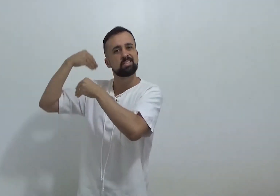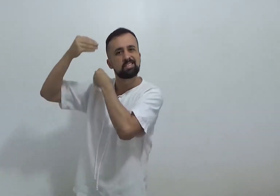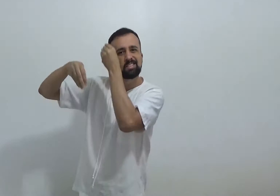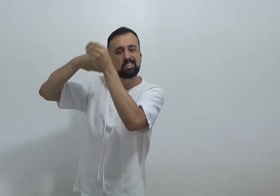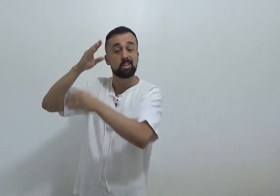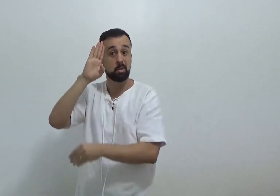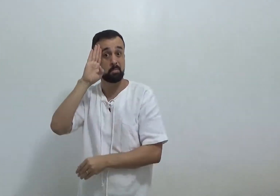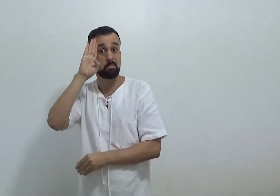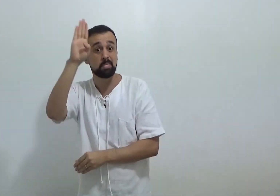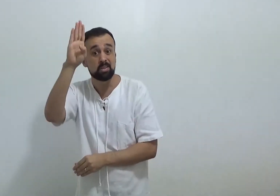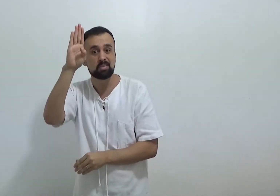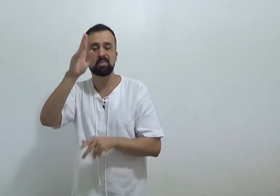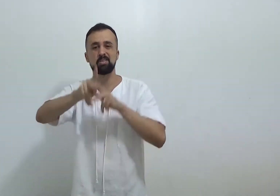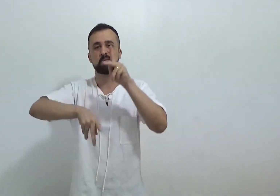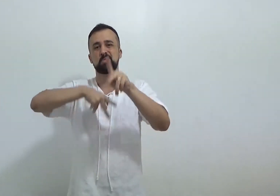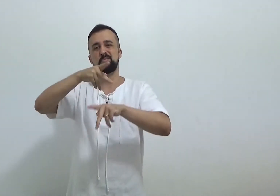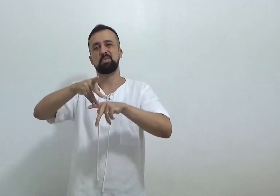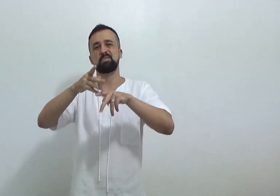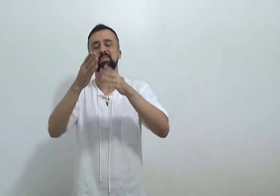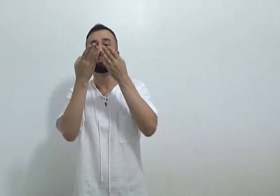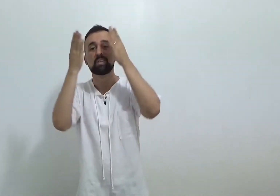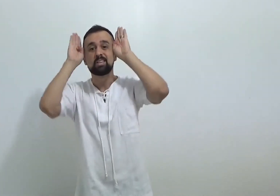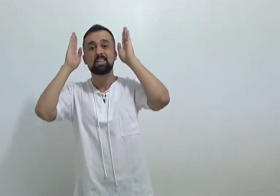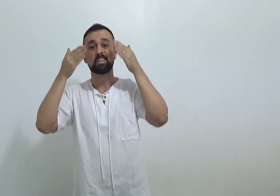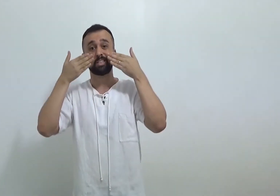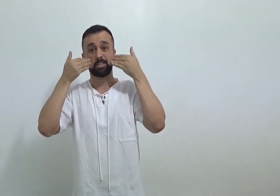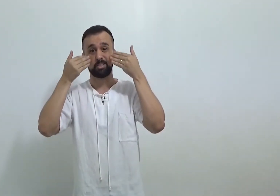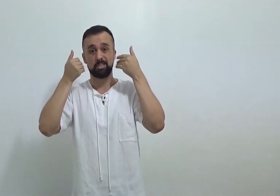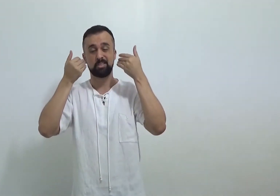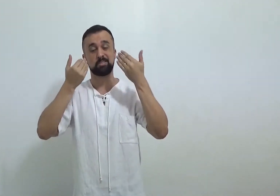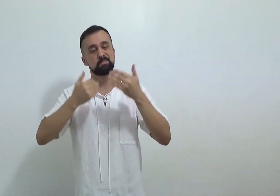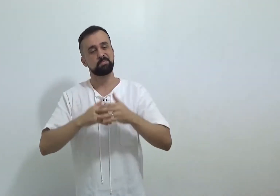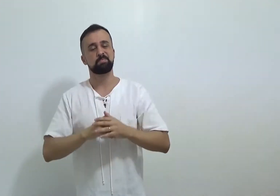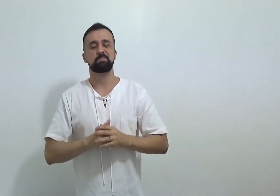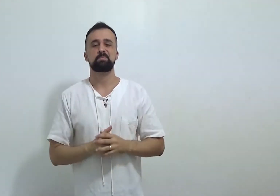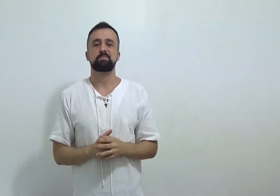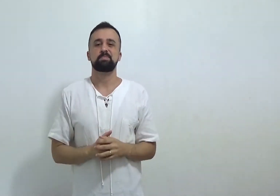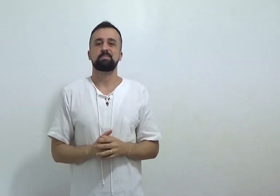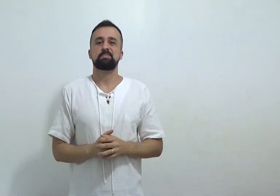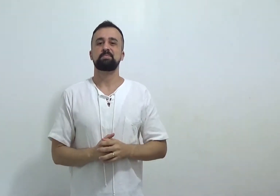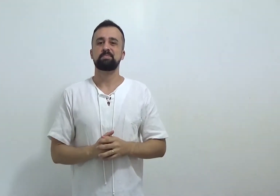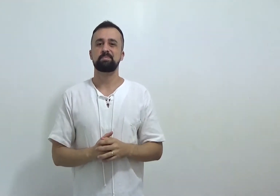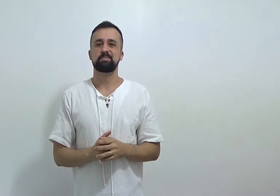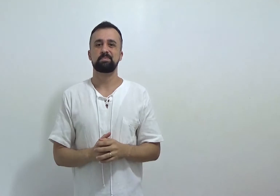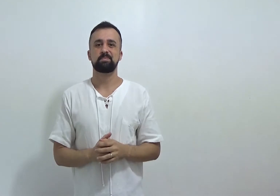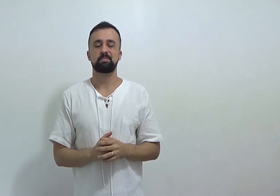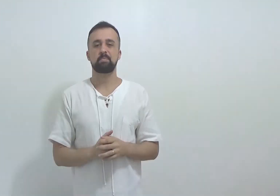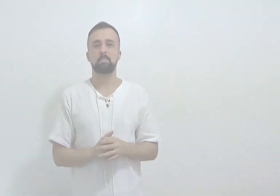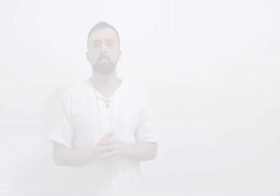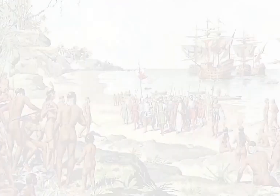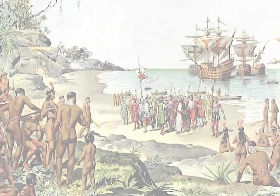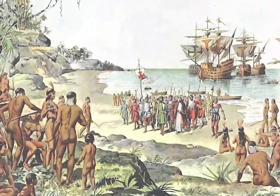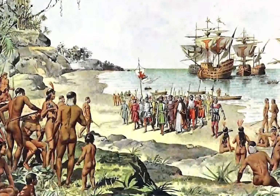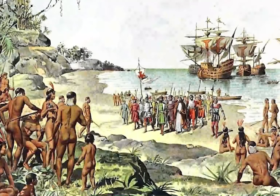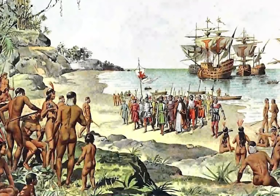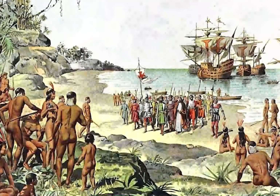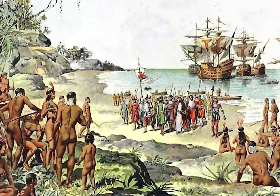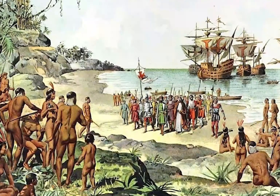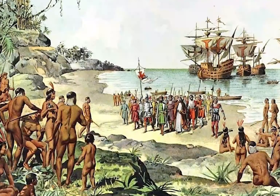dessas populações tradicionais, especialmente os povos indígenas.